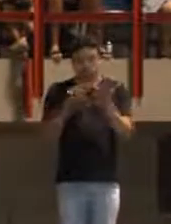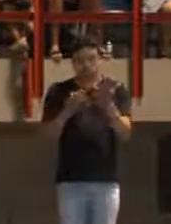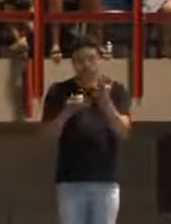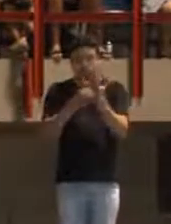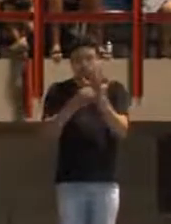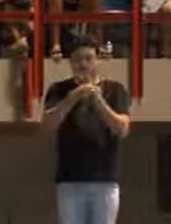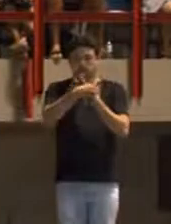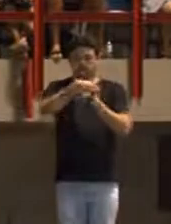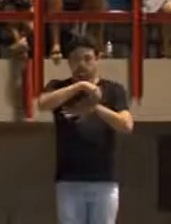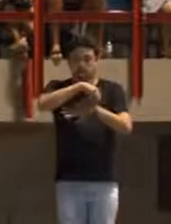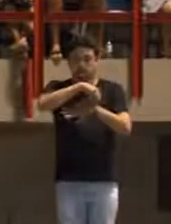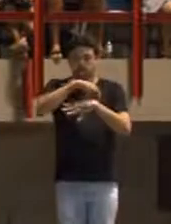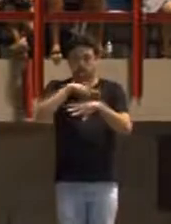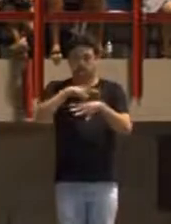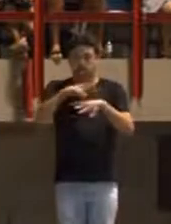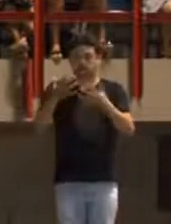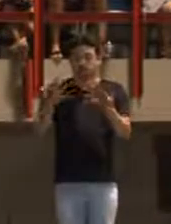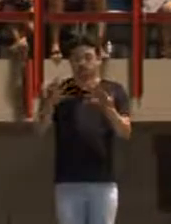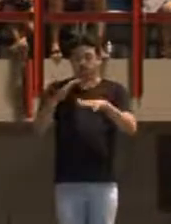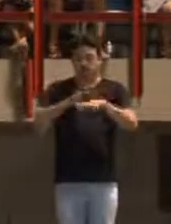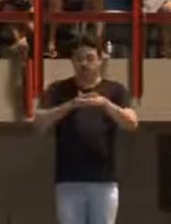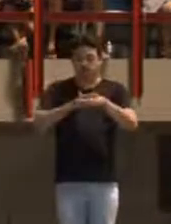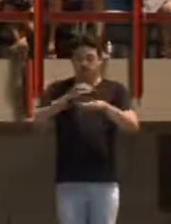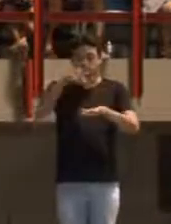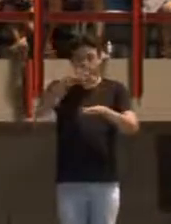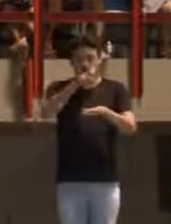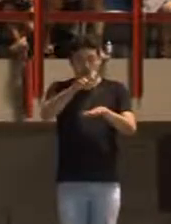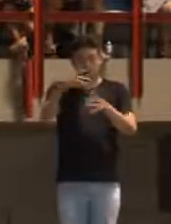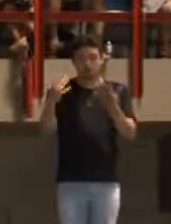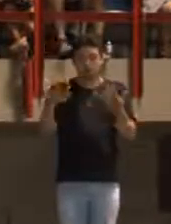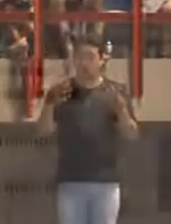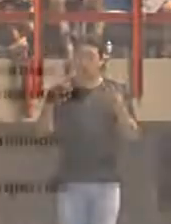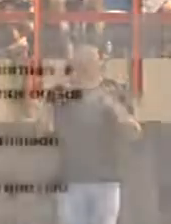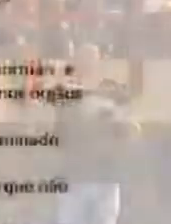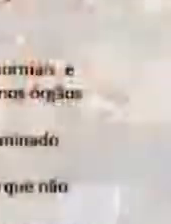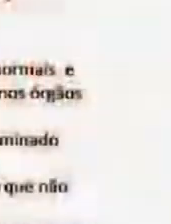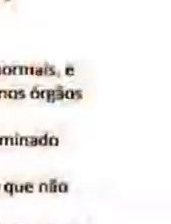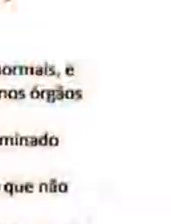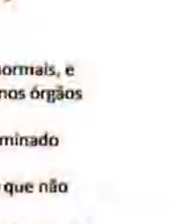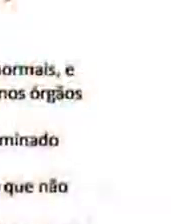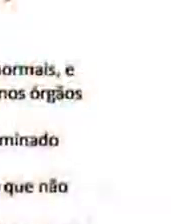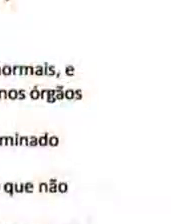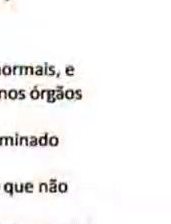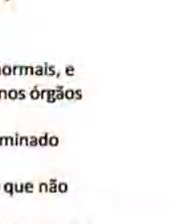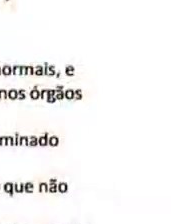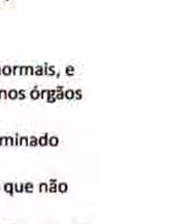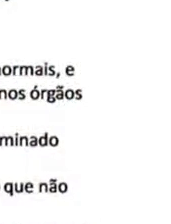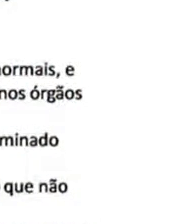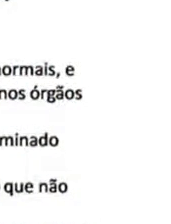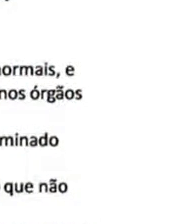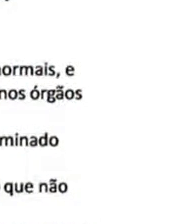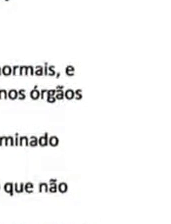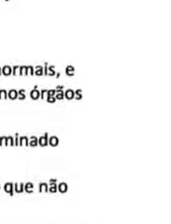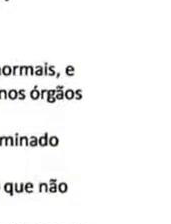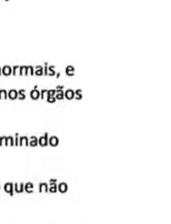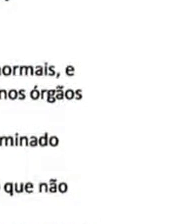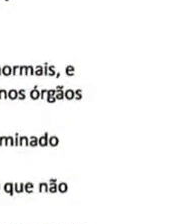mãos. São os locais mais contaminados do nosso corpo, são os pés e as mãos, tá certo? Mas ele também pode acontecer nos